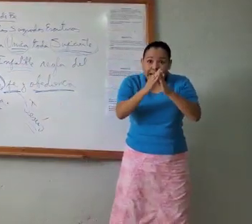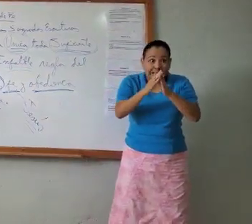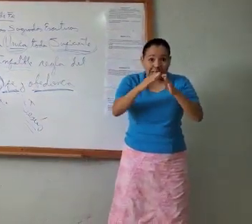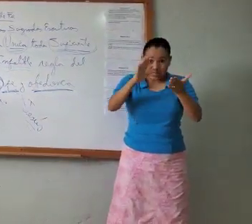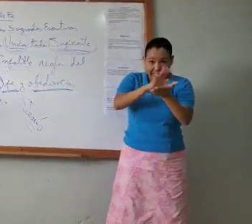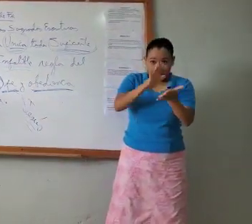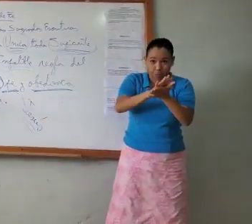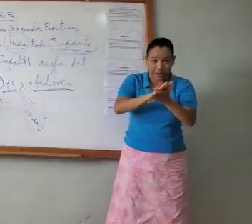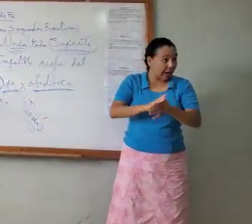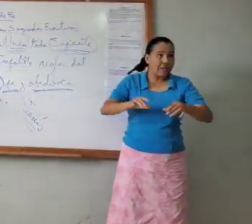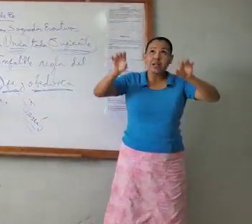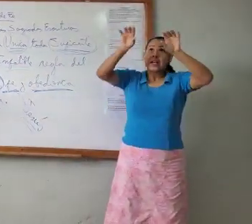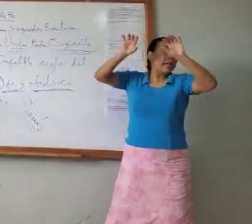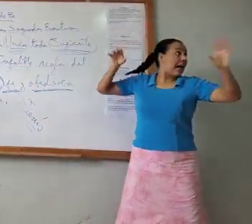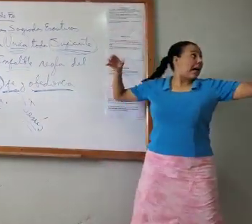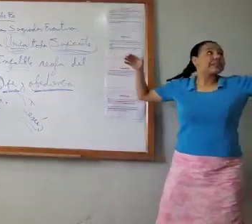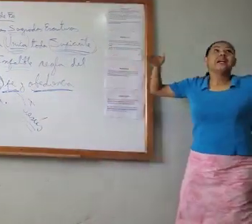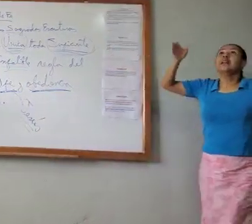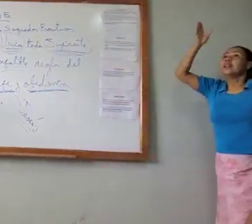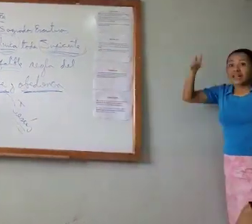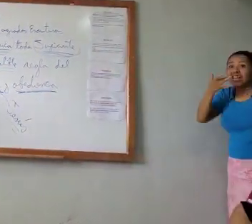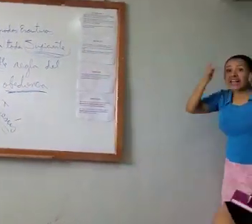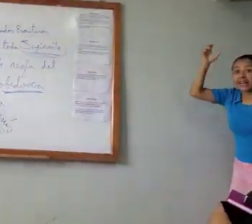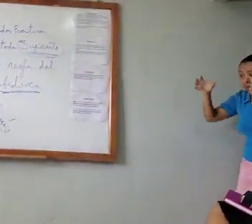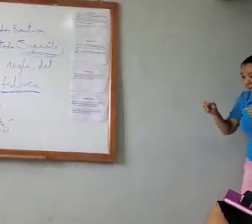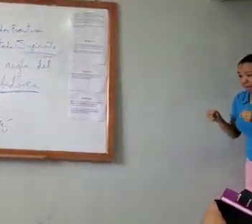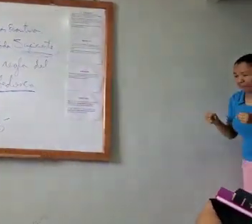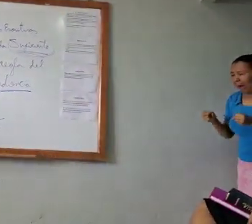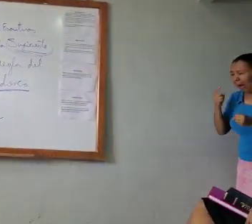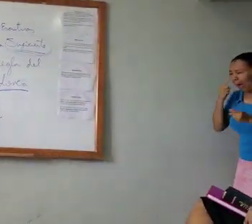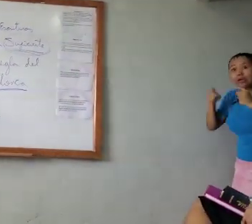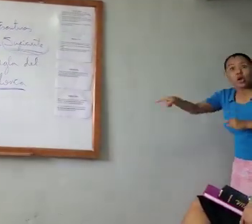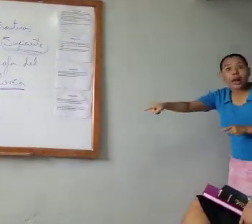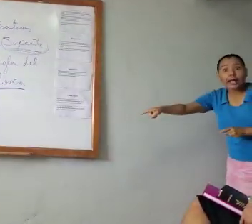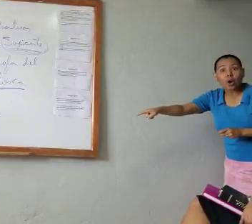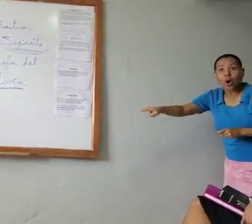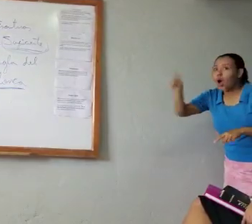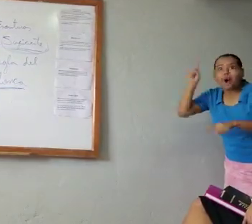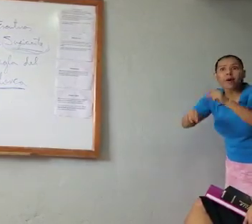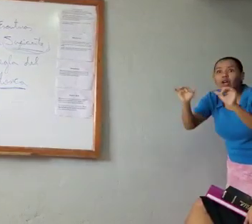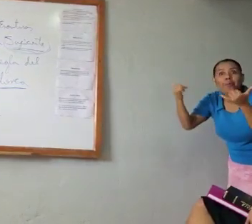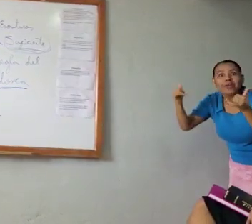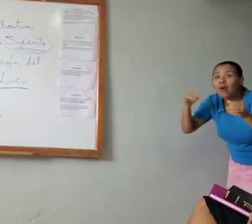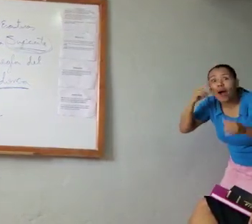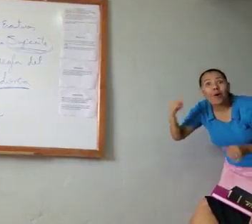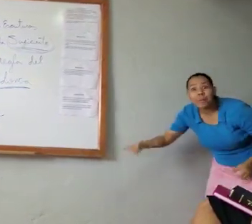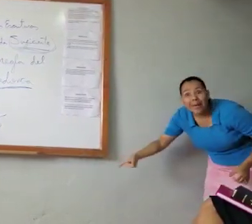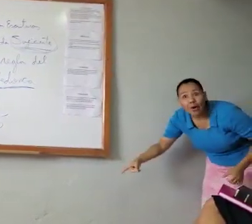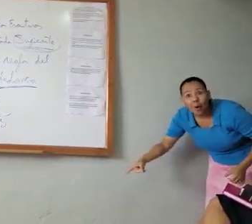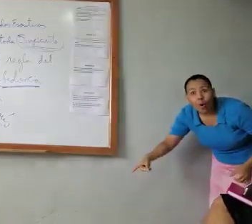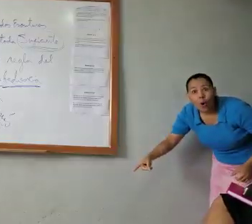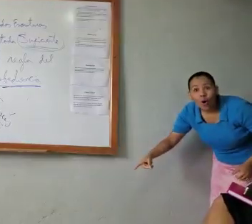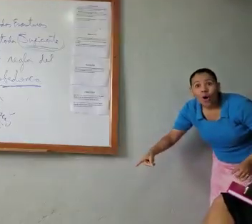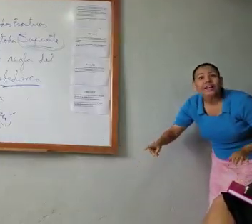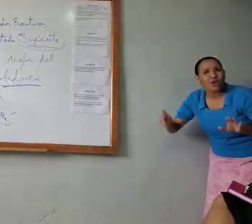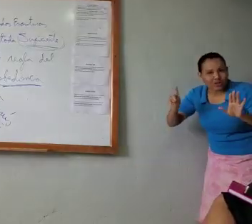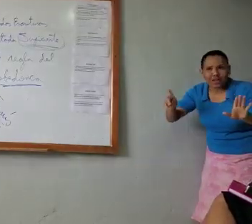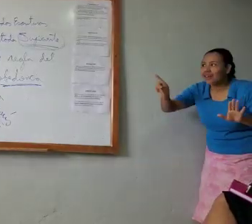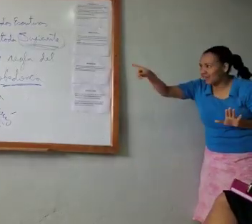llegaba a la casa, de la escuela, en la casa, en la reja, ella llorando, porque no podía jugar con el perro.